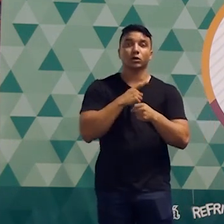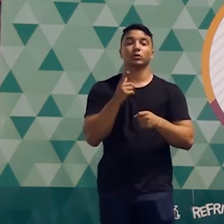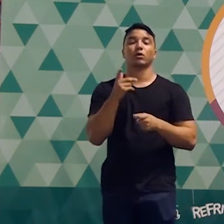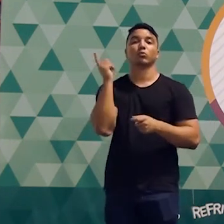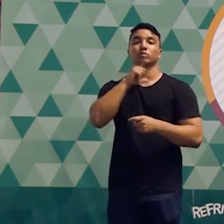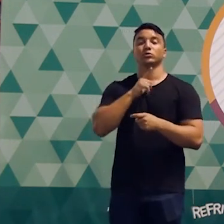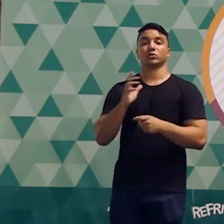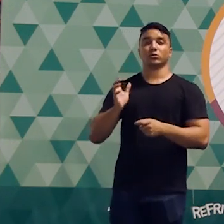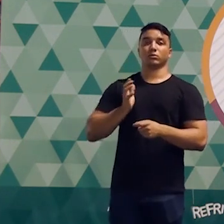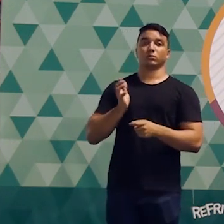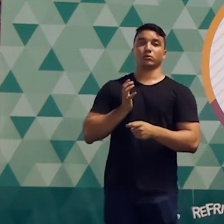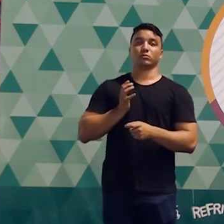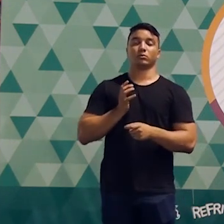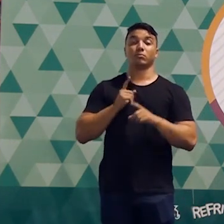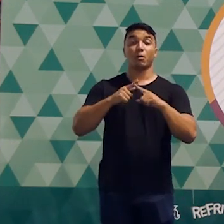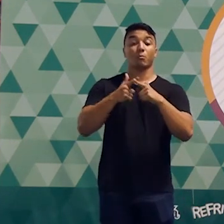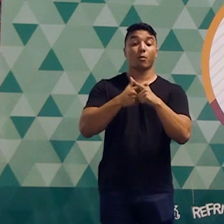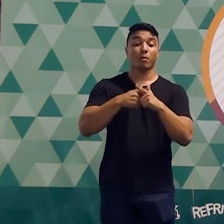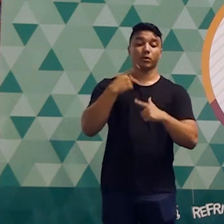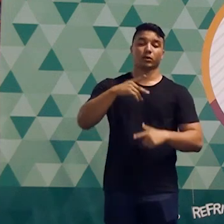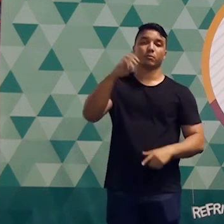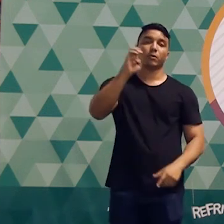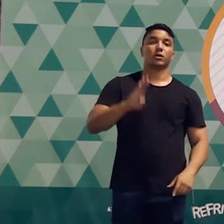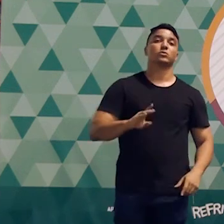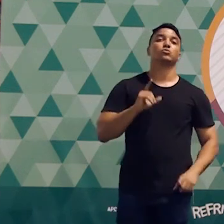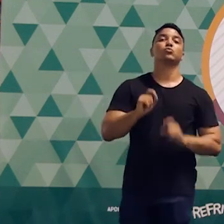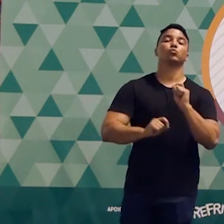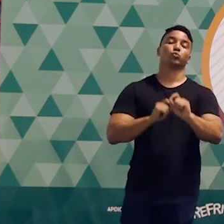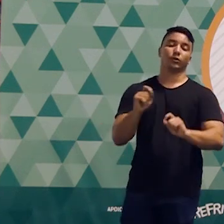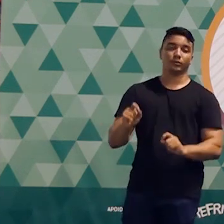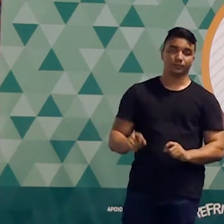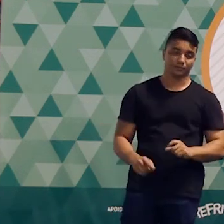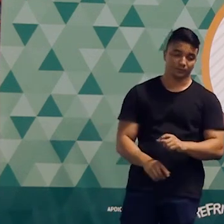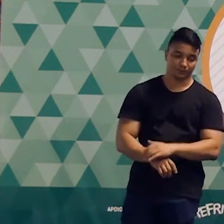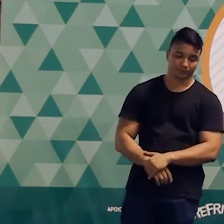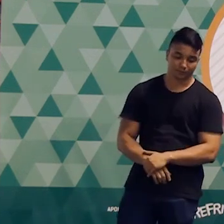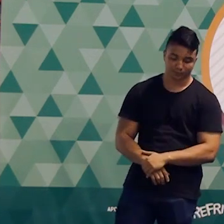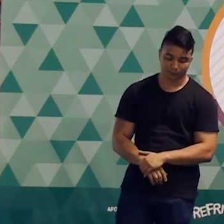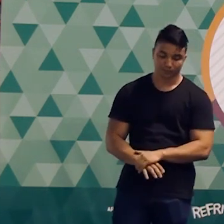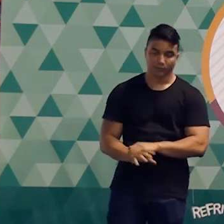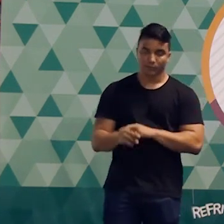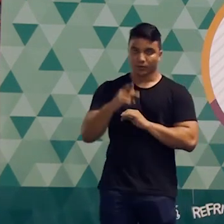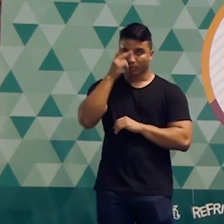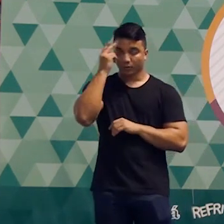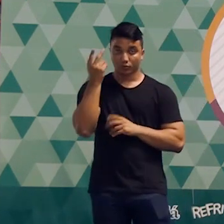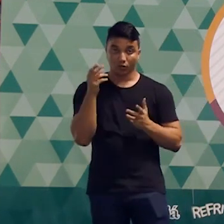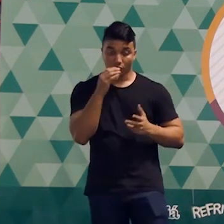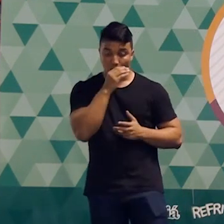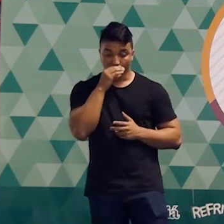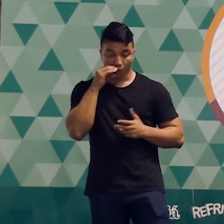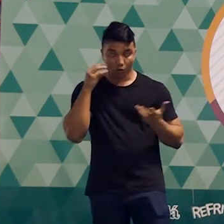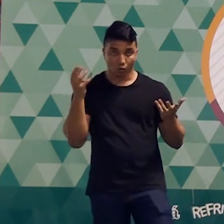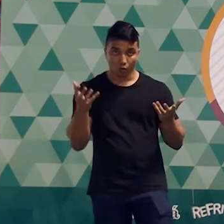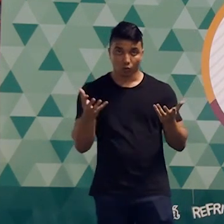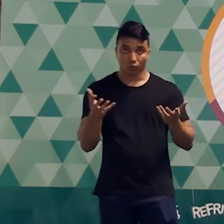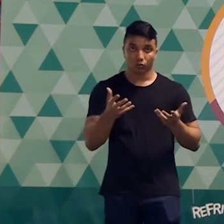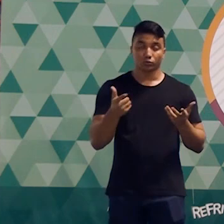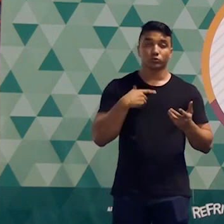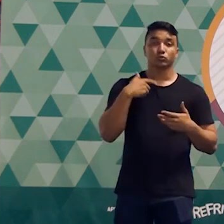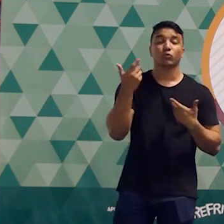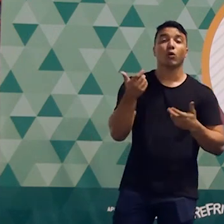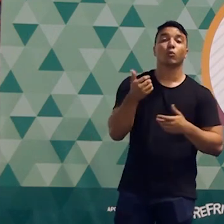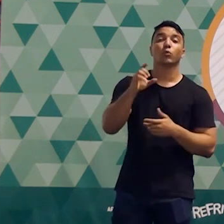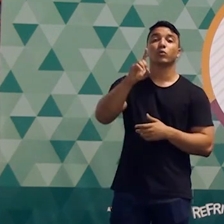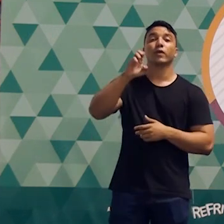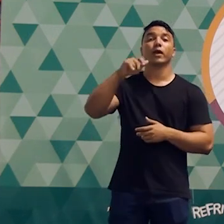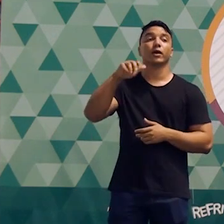rico. O problema do Brasil é que essa galera que é adulta hoje, eles são de que década mais